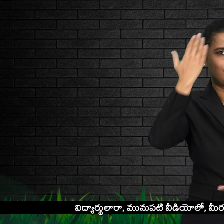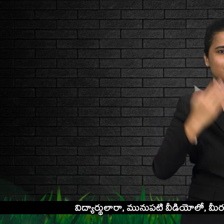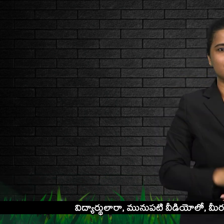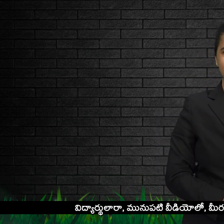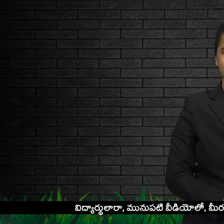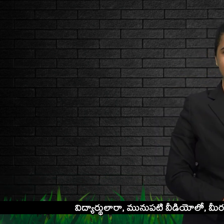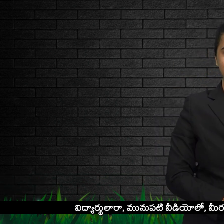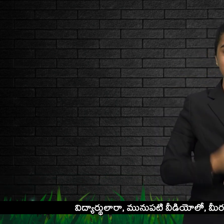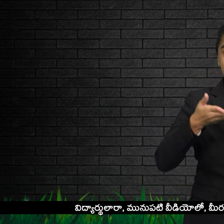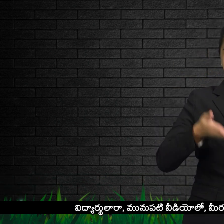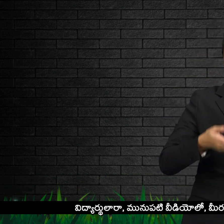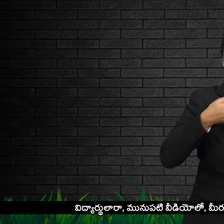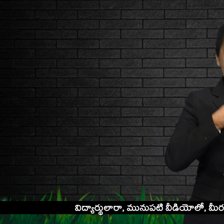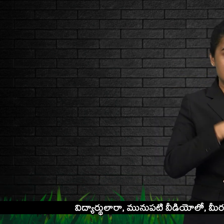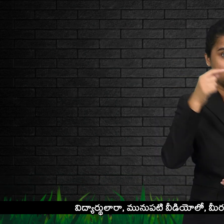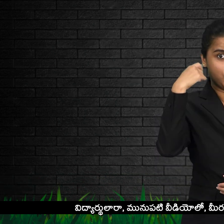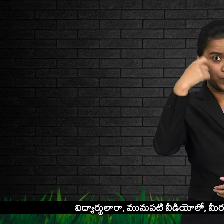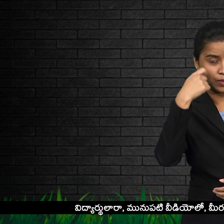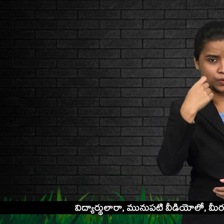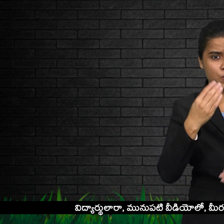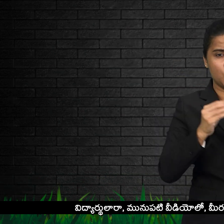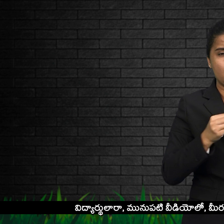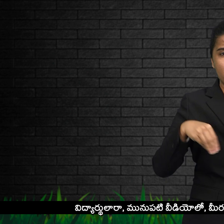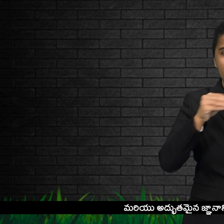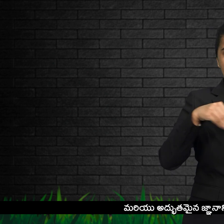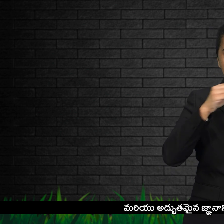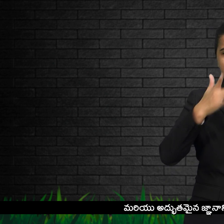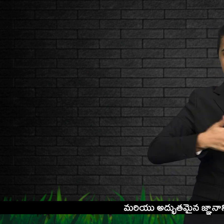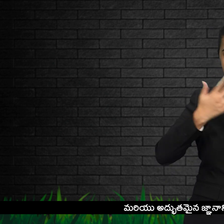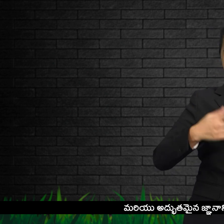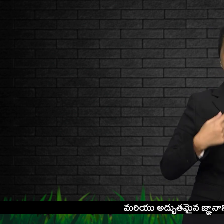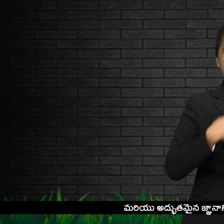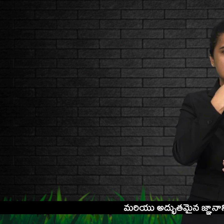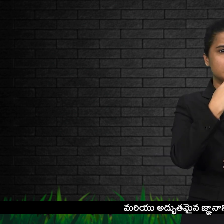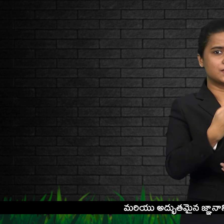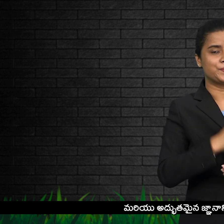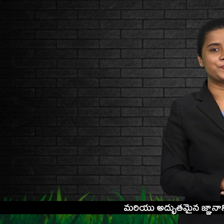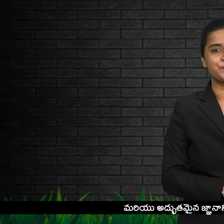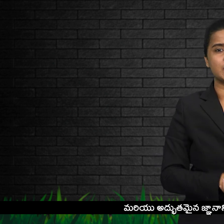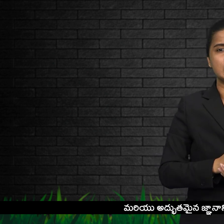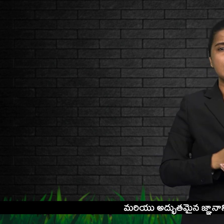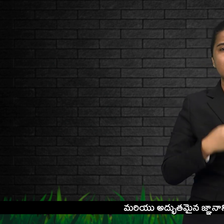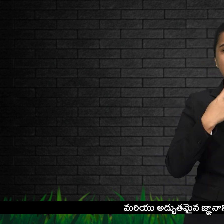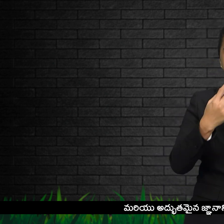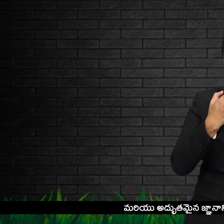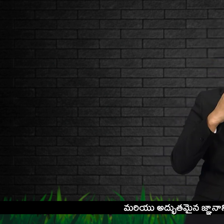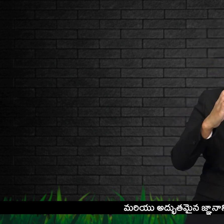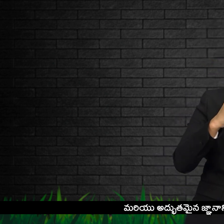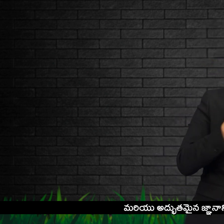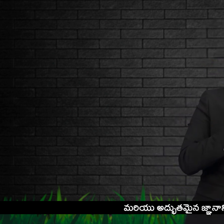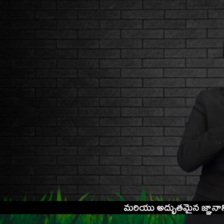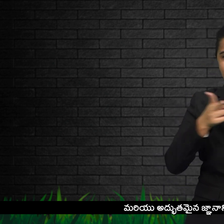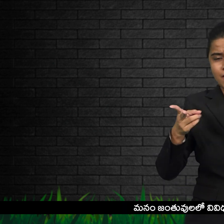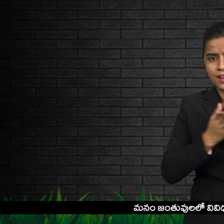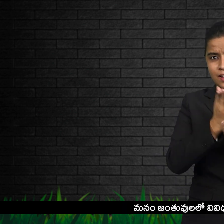చూశారు మరియు అద్భుతమైన జ్ఞానాన్ని పొందారు. ఇప్పుడు ఈ వీడియోలో మనం జంతువులలో వివిధ